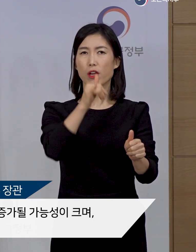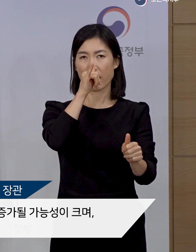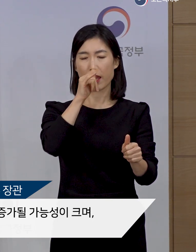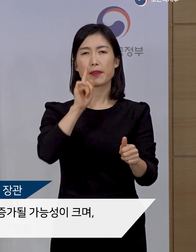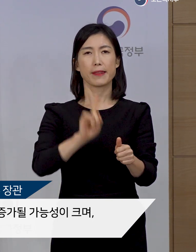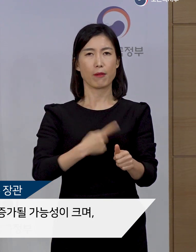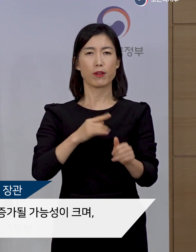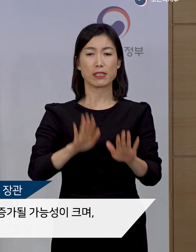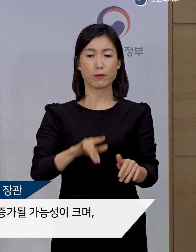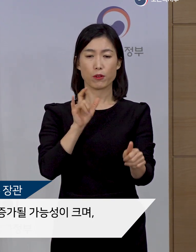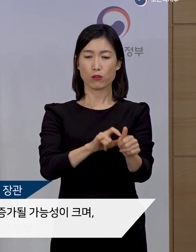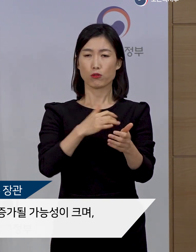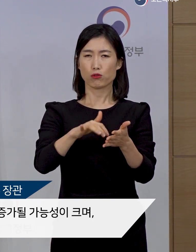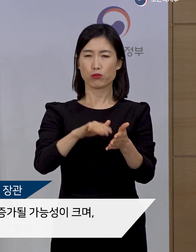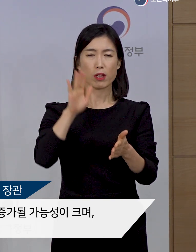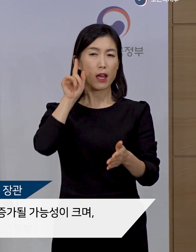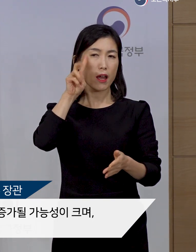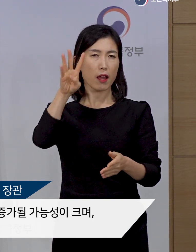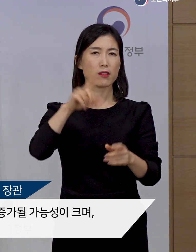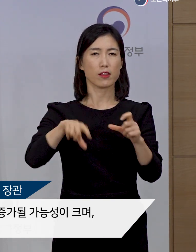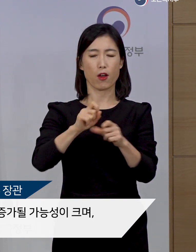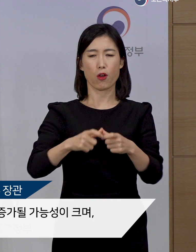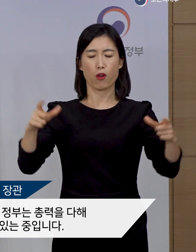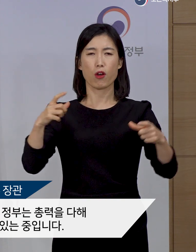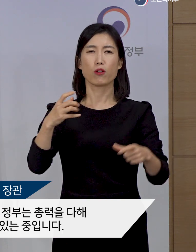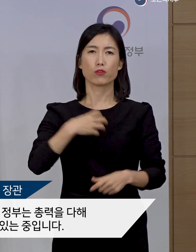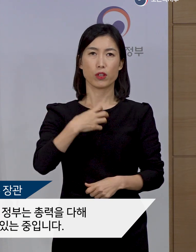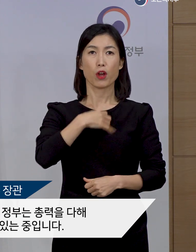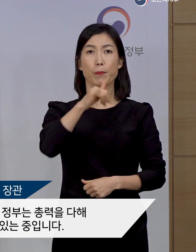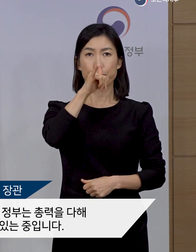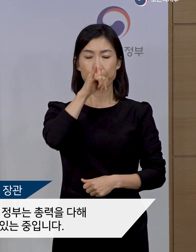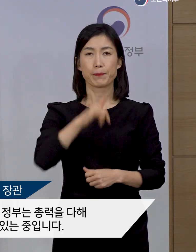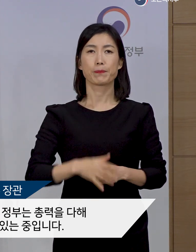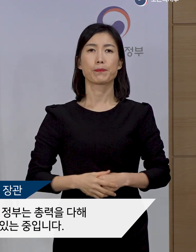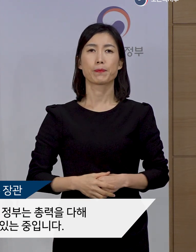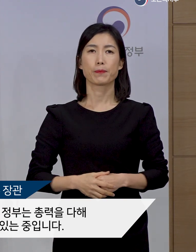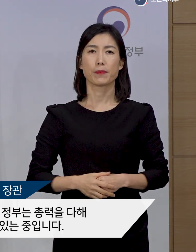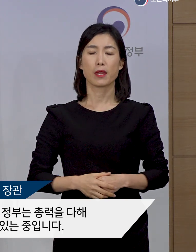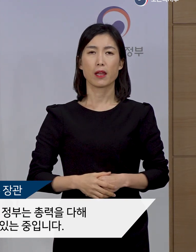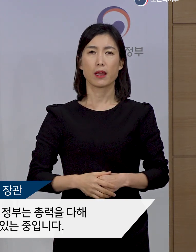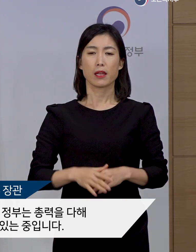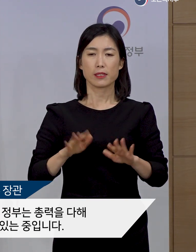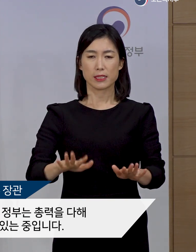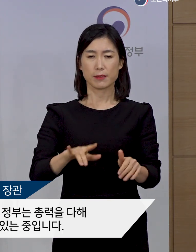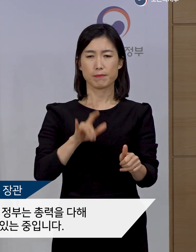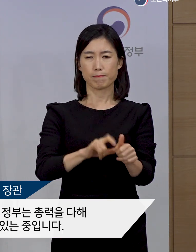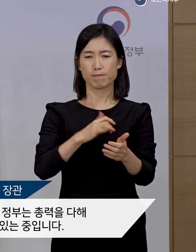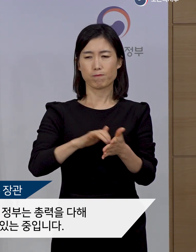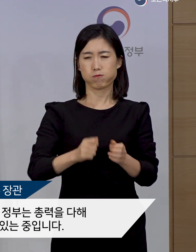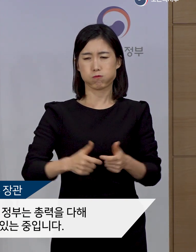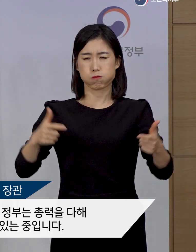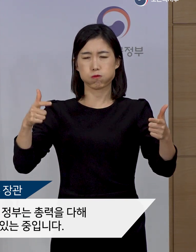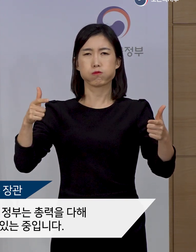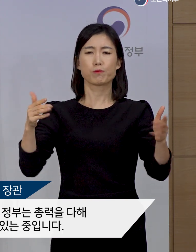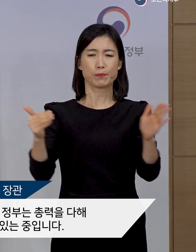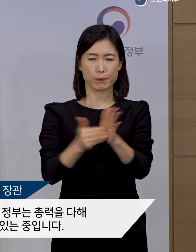환자 수는 계속 증가될 가능성이 크며 한시라도 빨리 지금의 증가 추이를 반전시키기